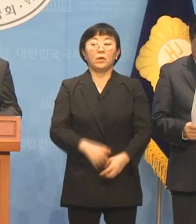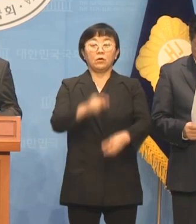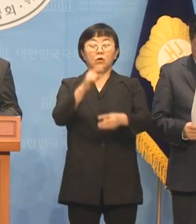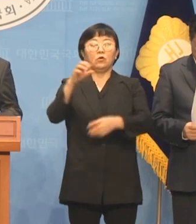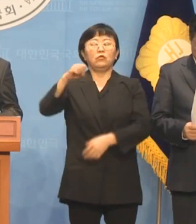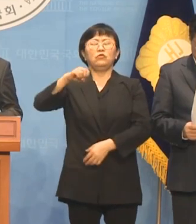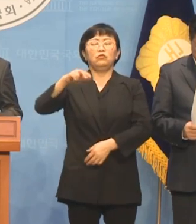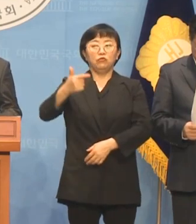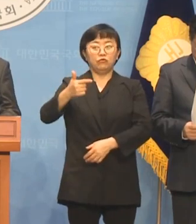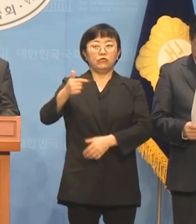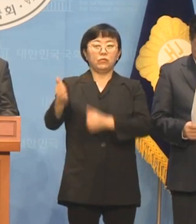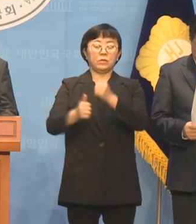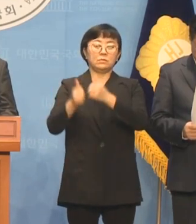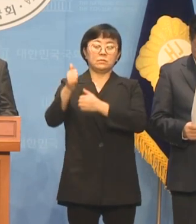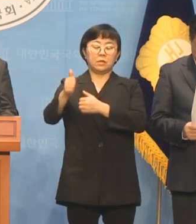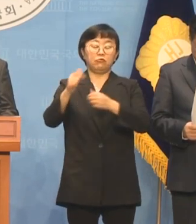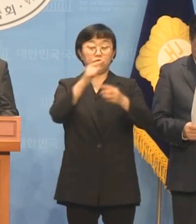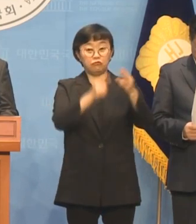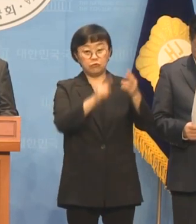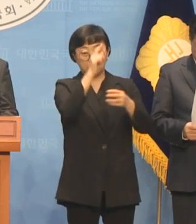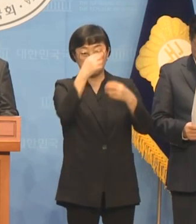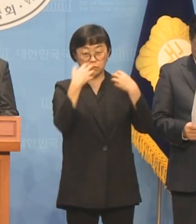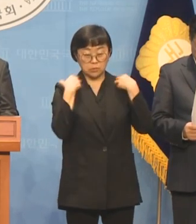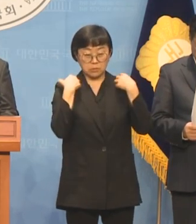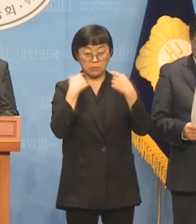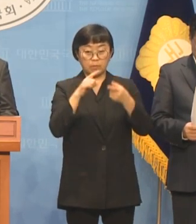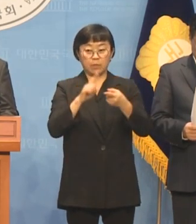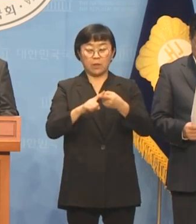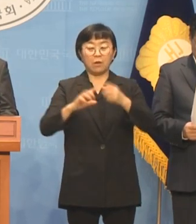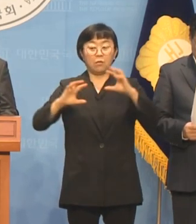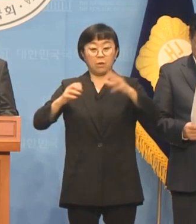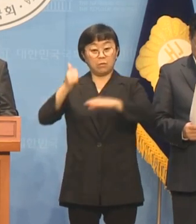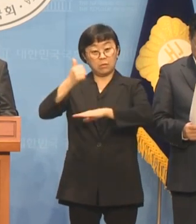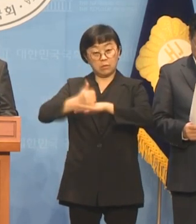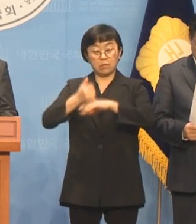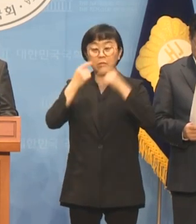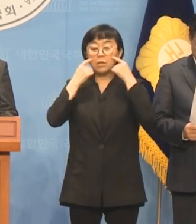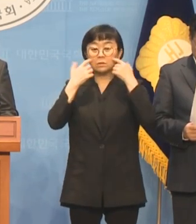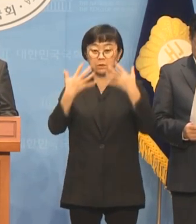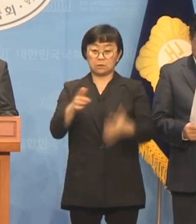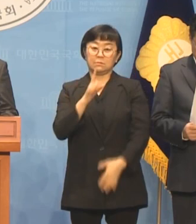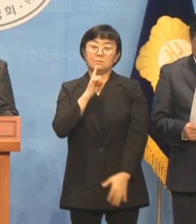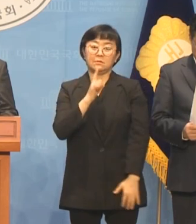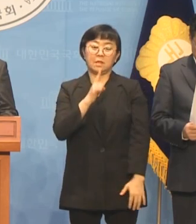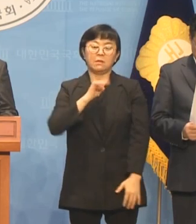윤재욱 위원장은 윤석열 정부의 외교의 성과가 확실하다며